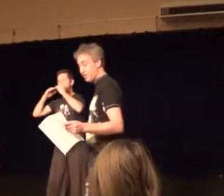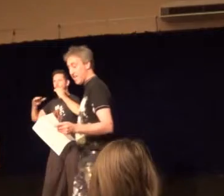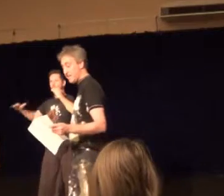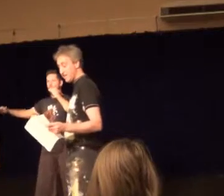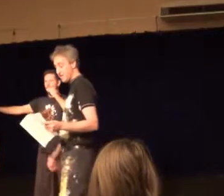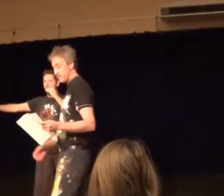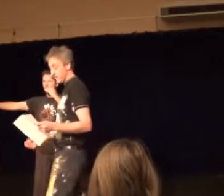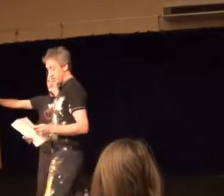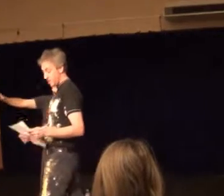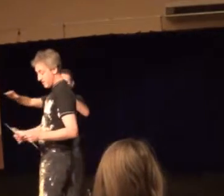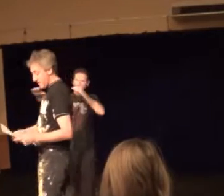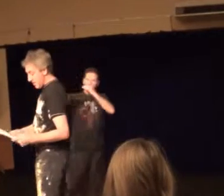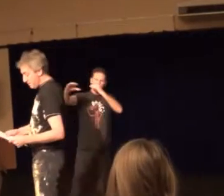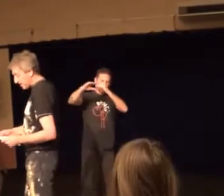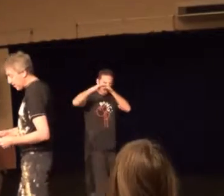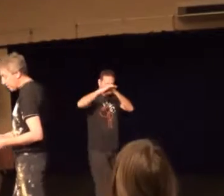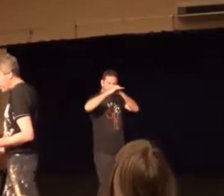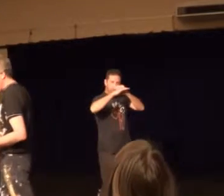brèches dans le ciel,